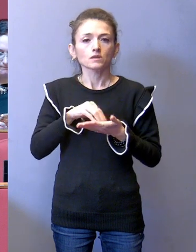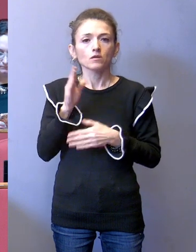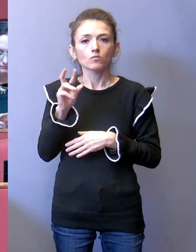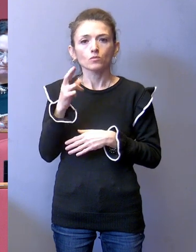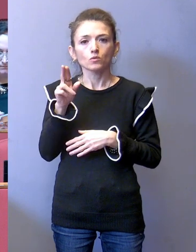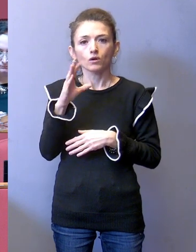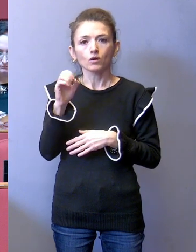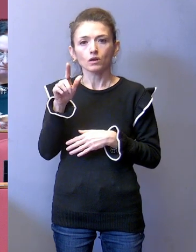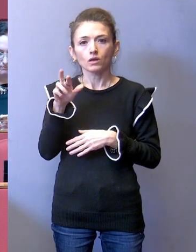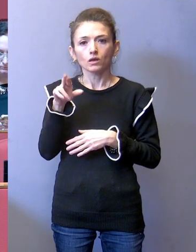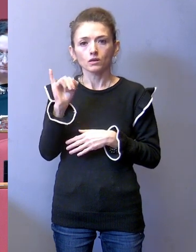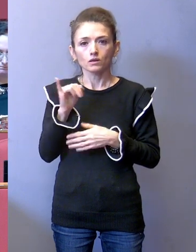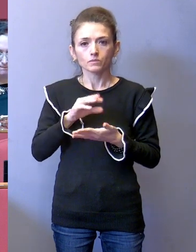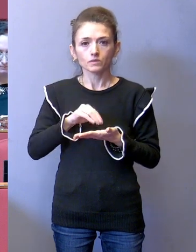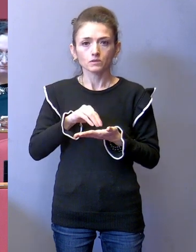bruccoleri